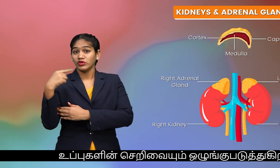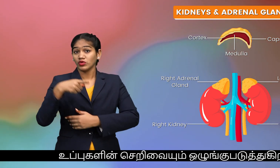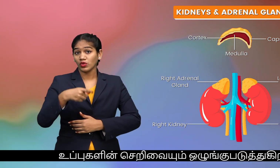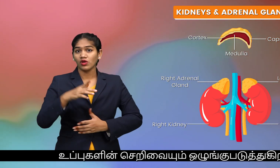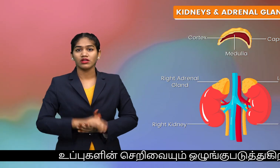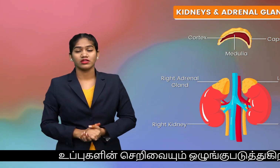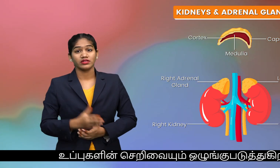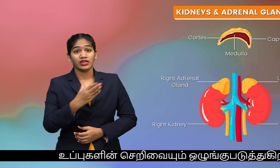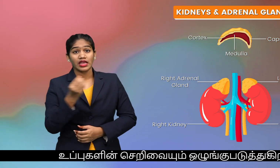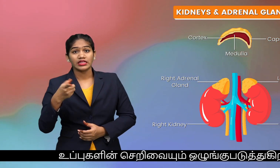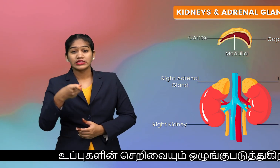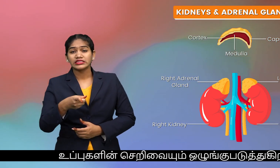உப்புகளின் செறிவையும் ஒழுங்குபடுத்துகிறது.